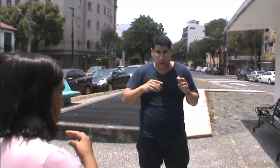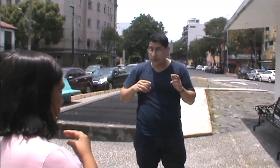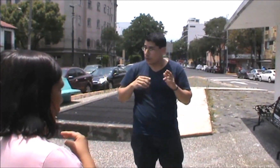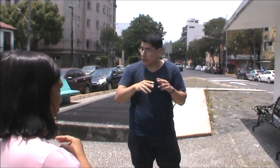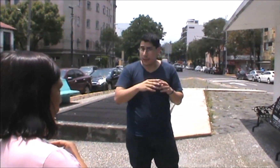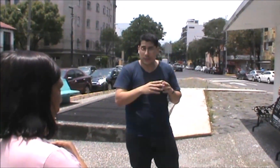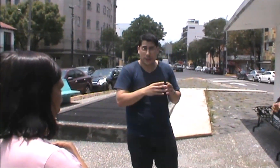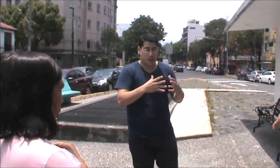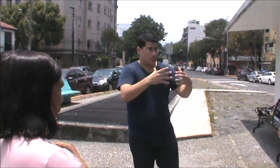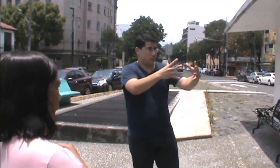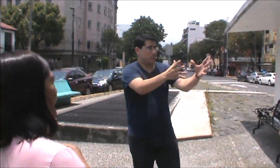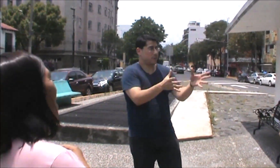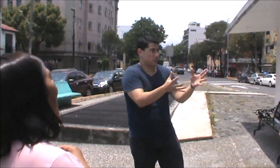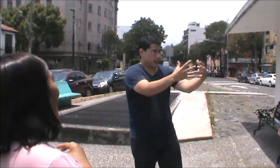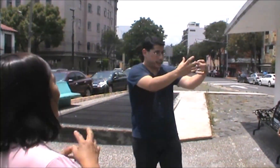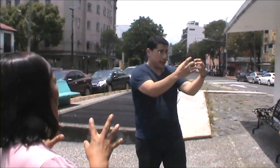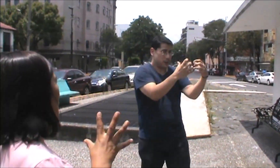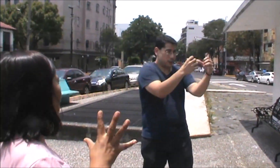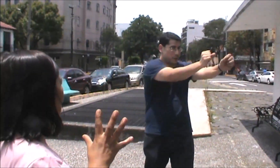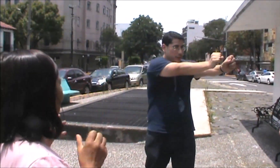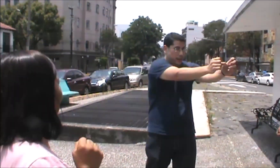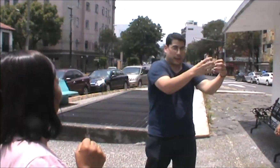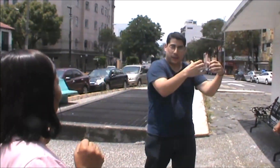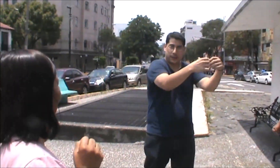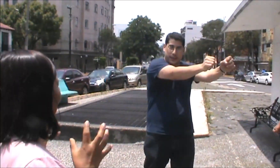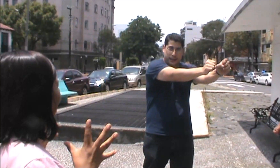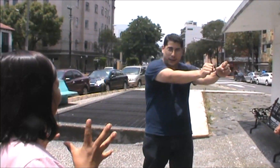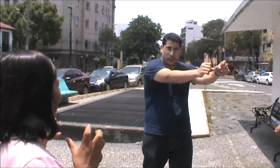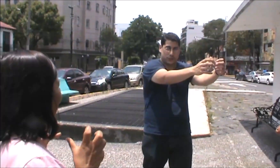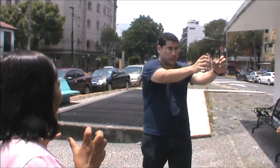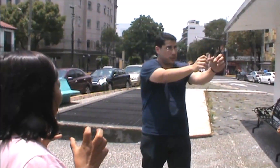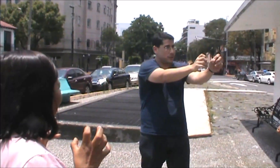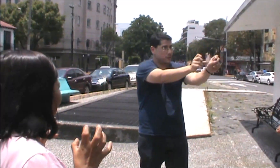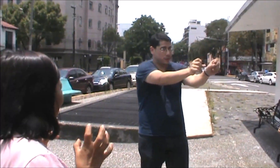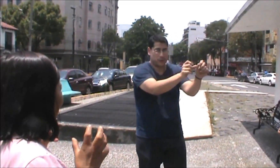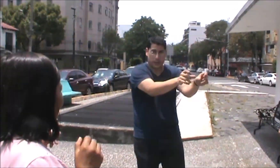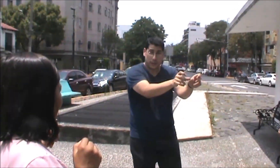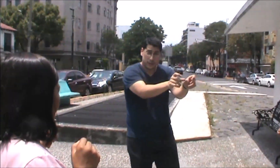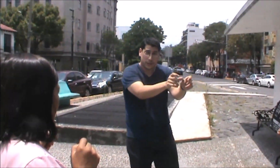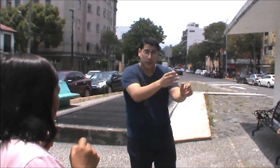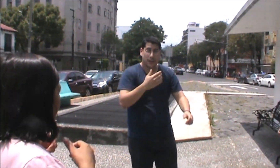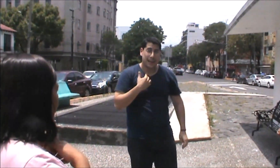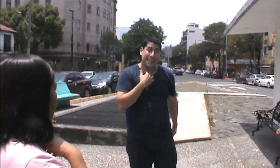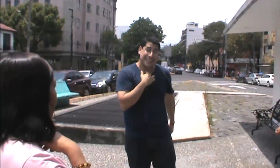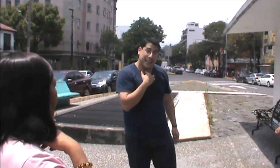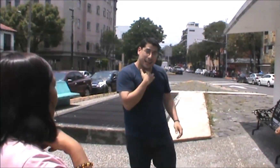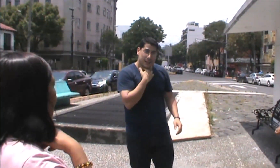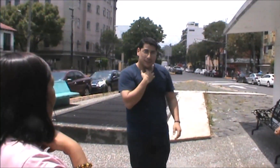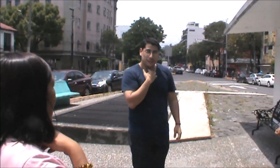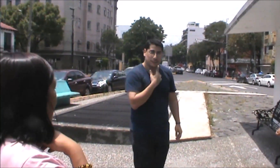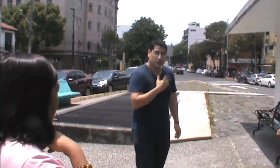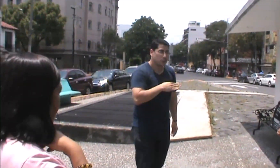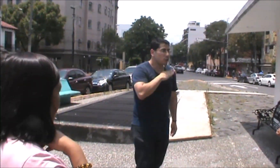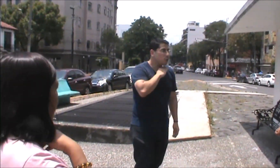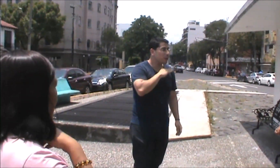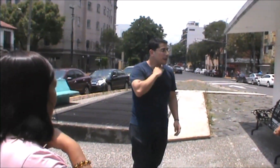los dedos, podemos utilizar el rostro y enterrar los dedos, la tráquea, cuando golpe la